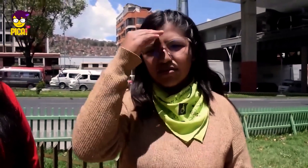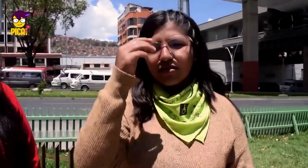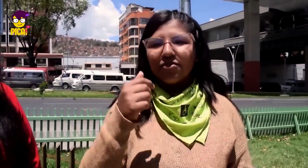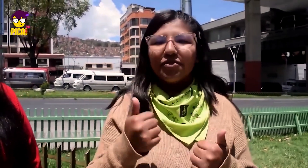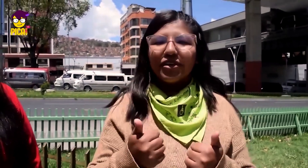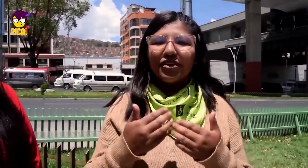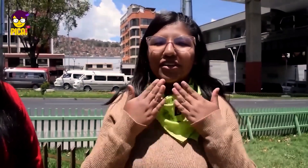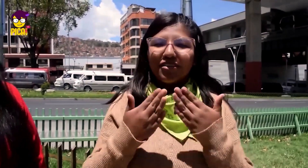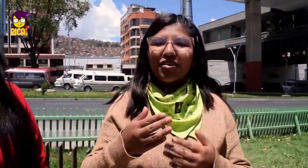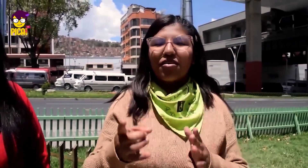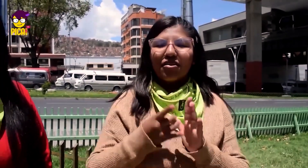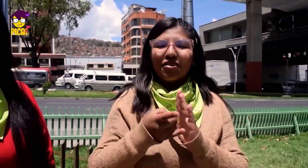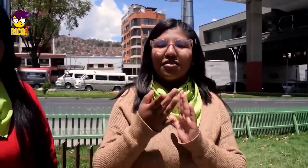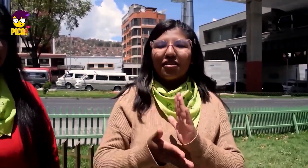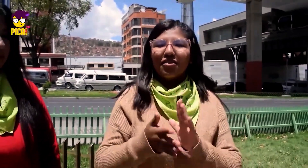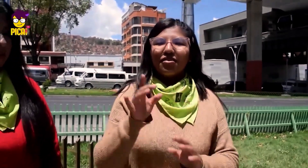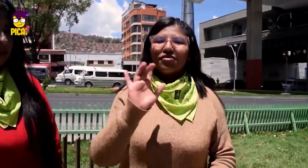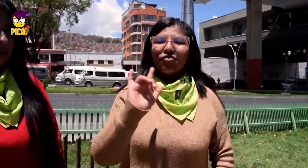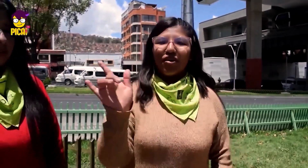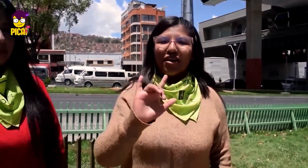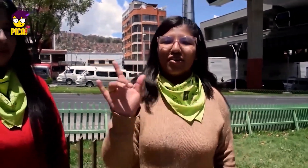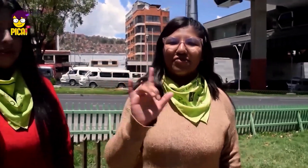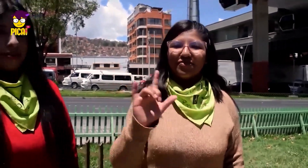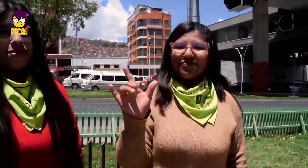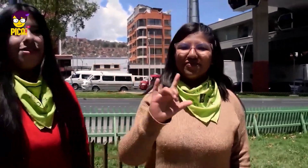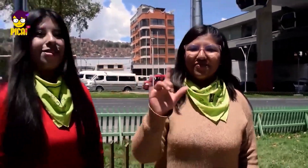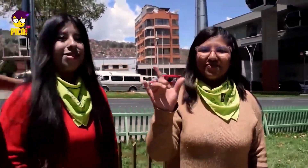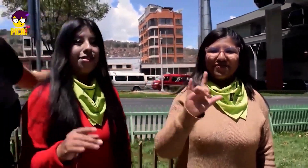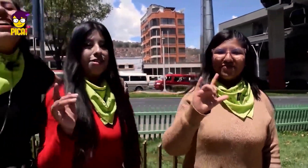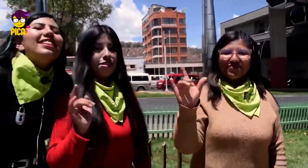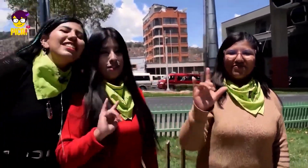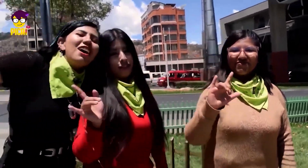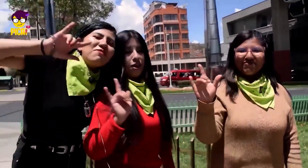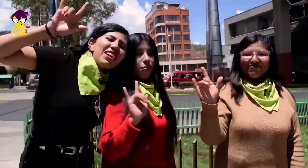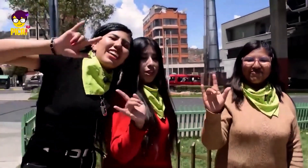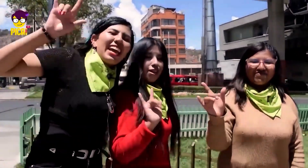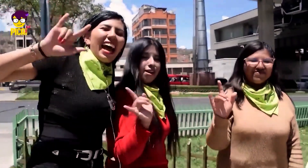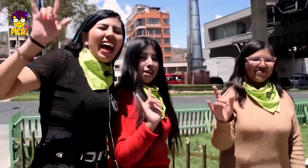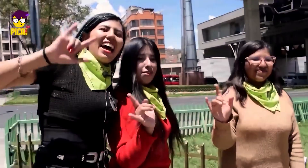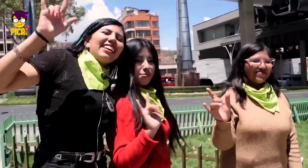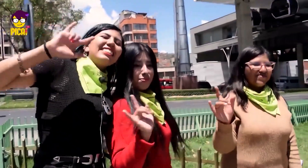aprender lo que es la lengua de señas. Gracias. ¡Chao, Pica!